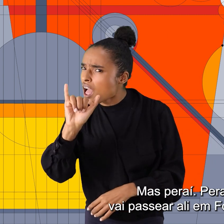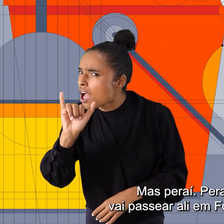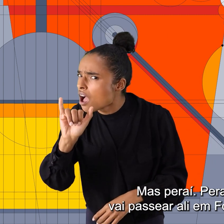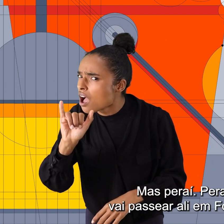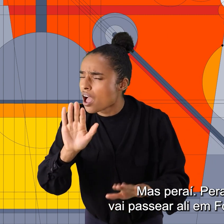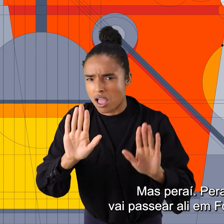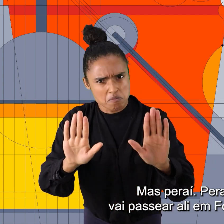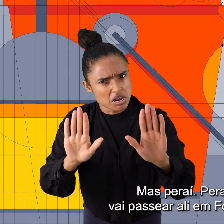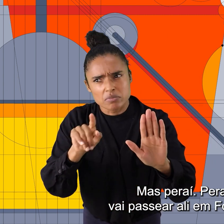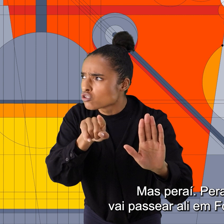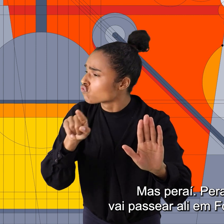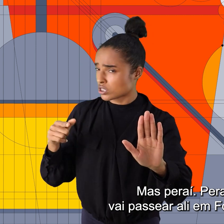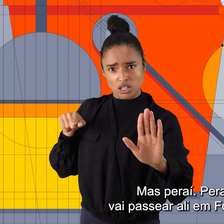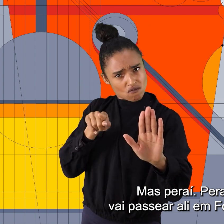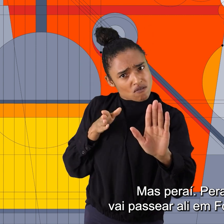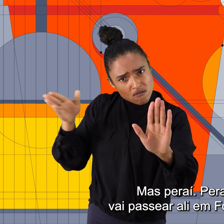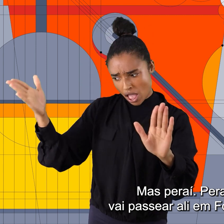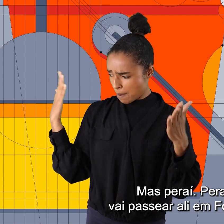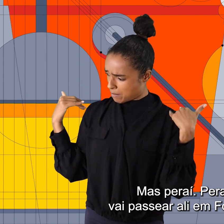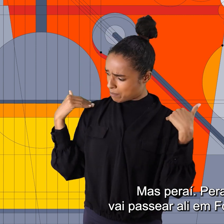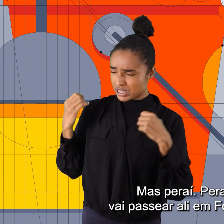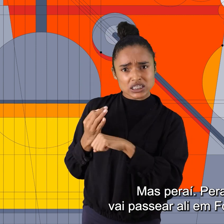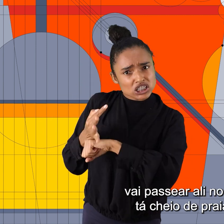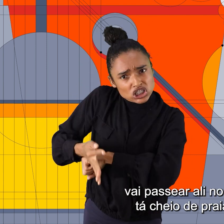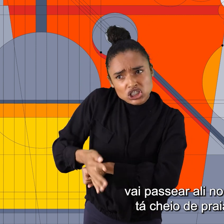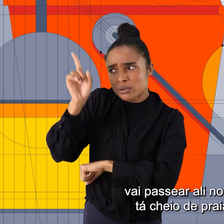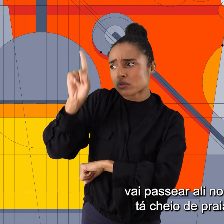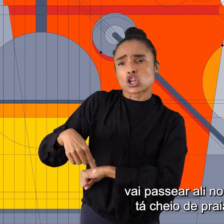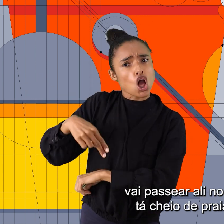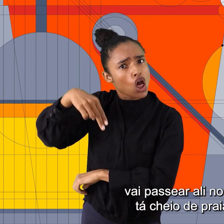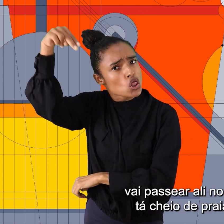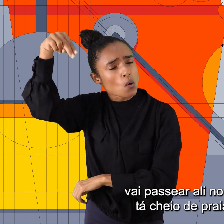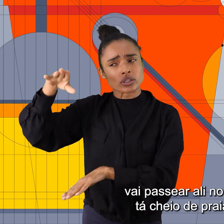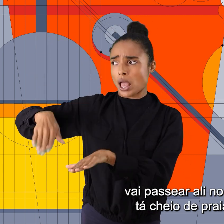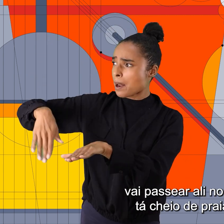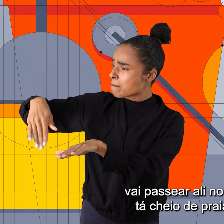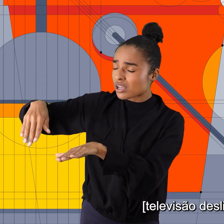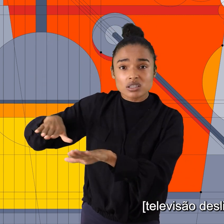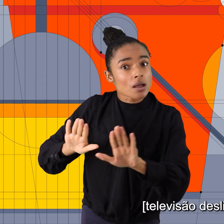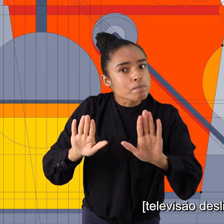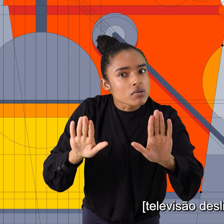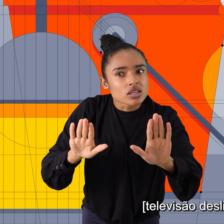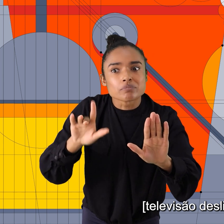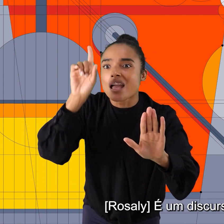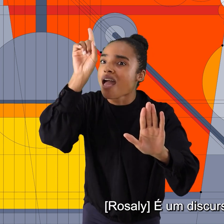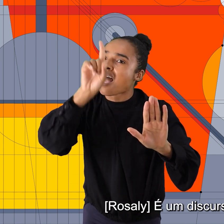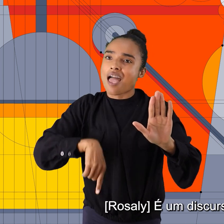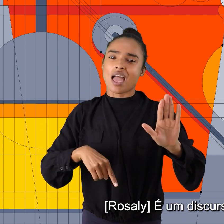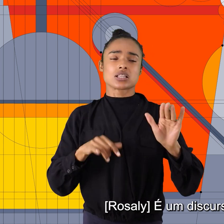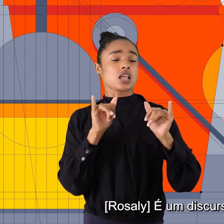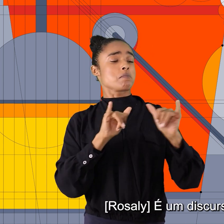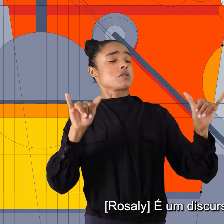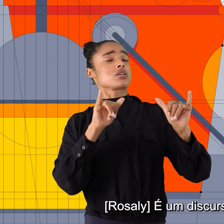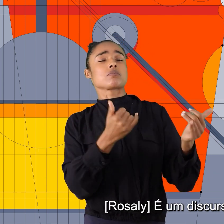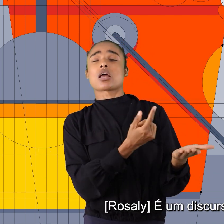danada. Peraí. Vai passear ali em Foz do Iguaçu, vai passear ali no Nordeste, tá cheio de praia bonita. É um